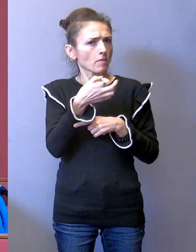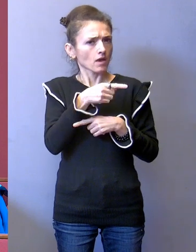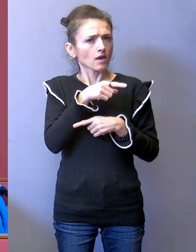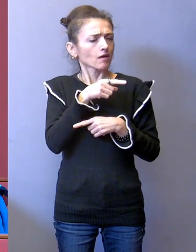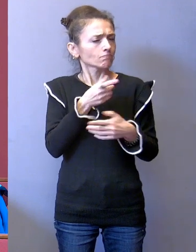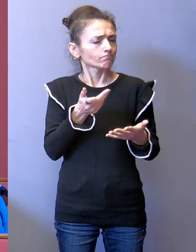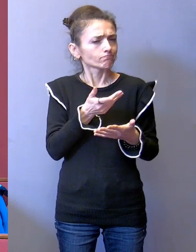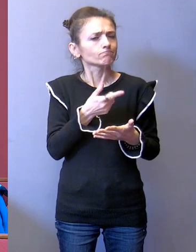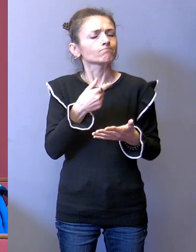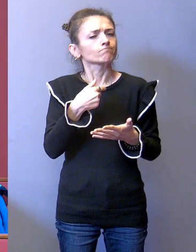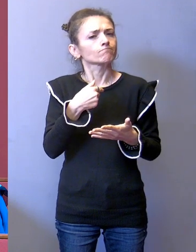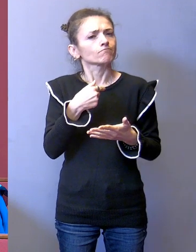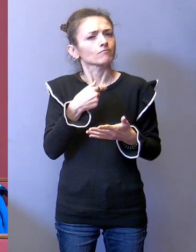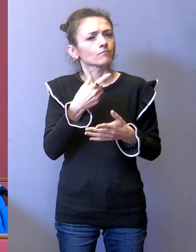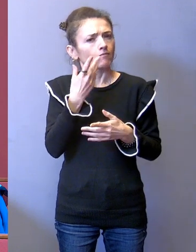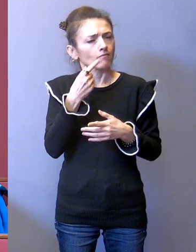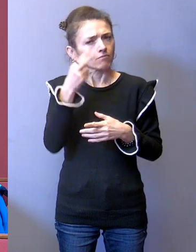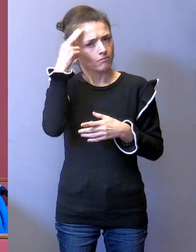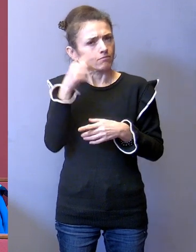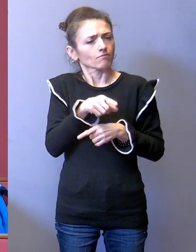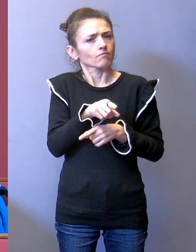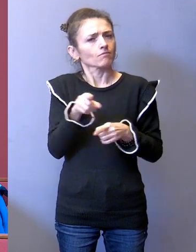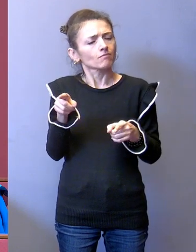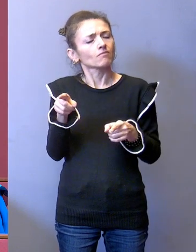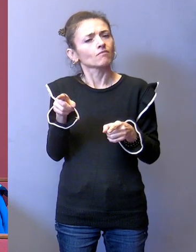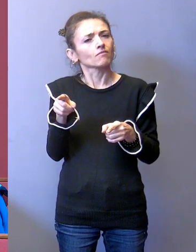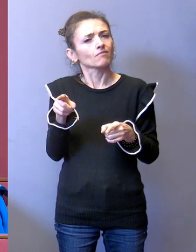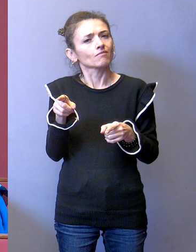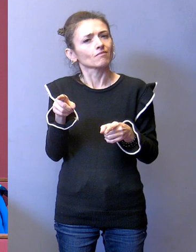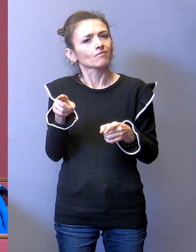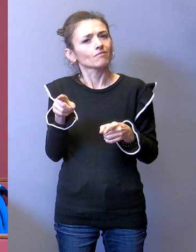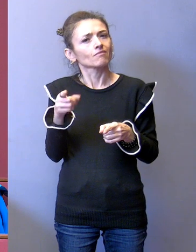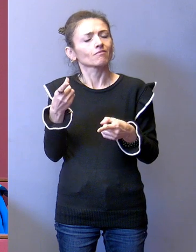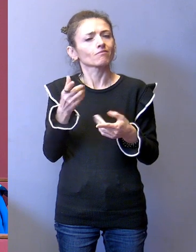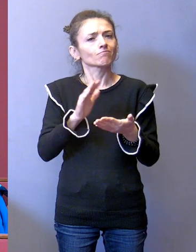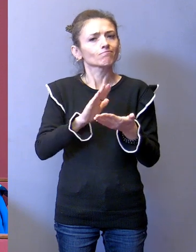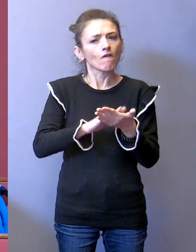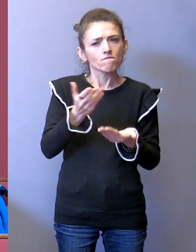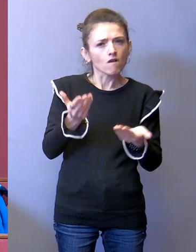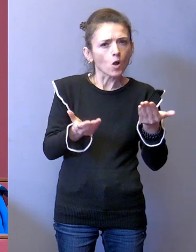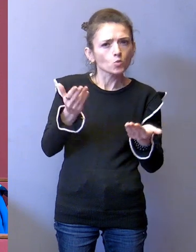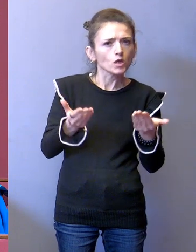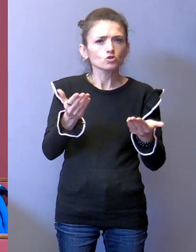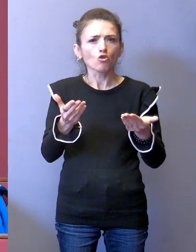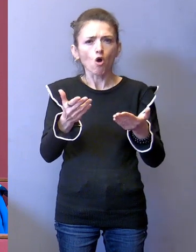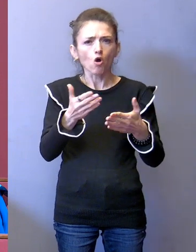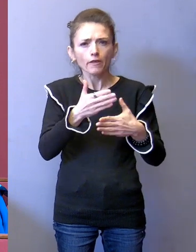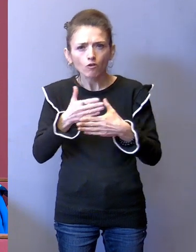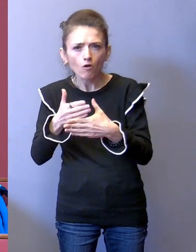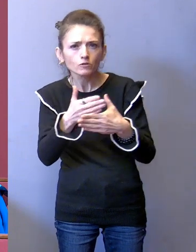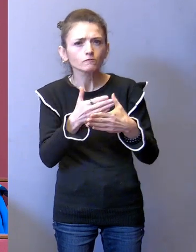preme ricordare come sicuramente al vaglio e alla condivisione vi sono tutte quelle migliori soluzioni